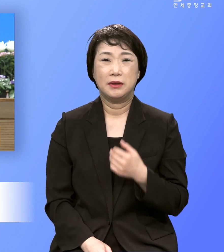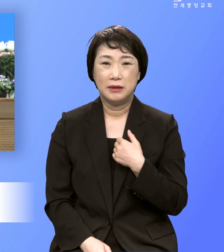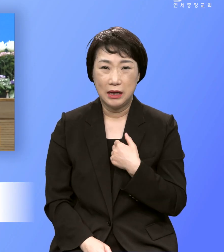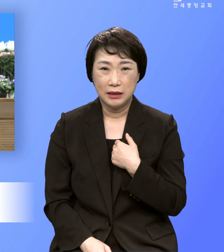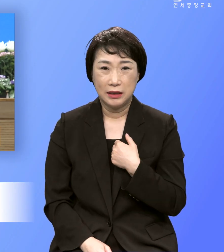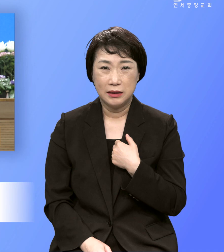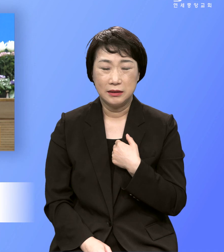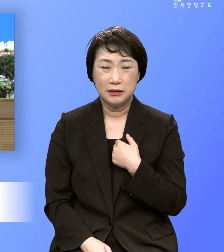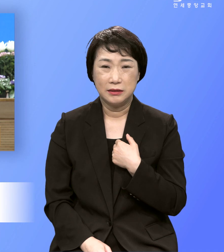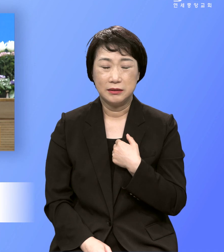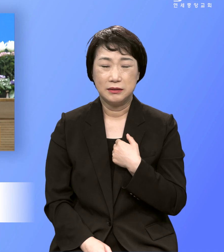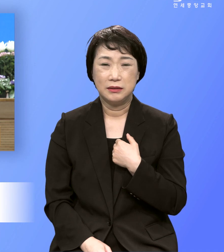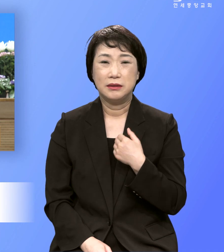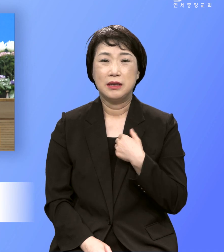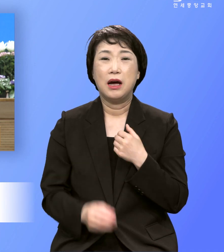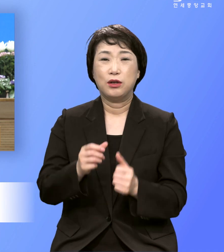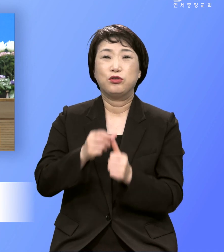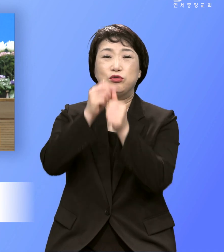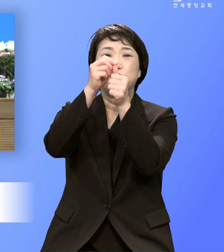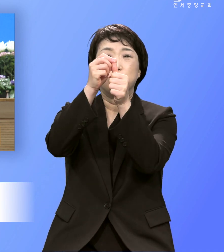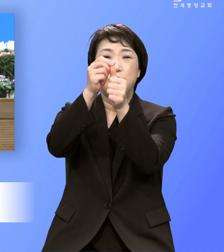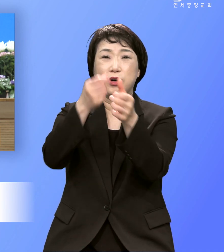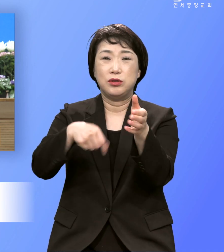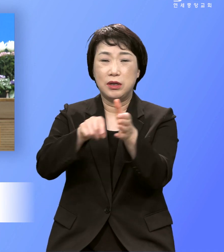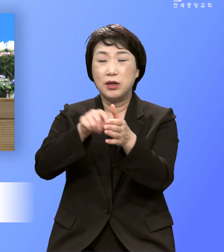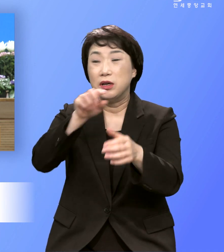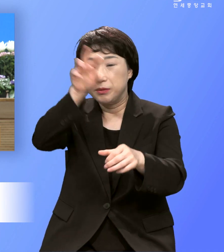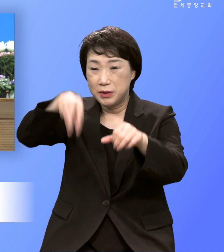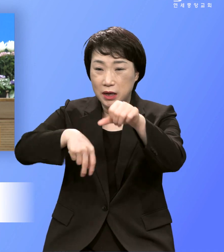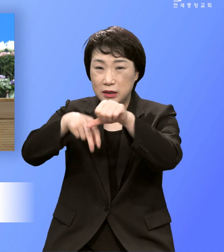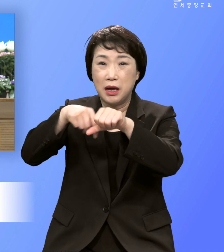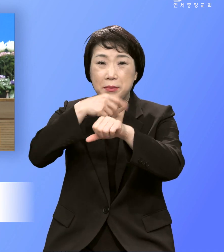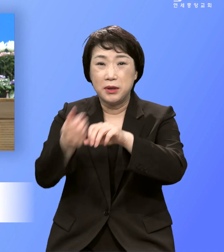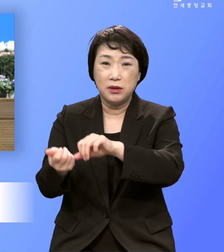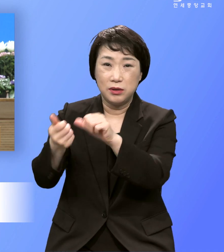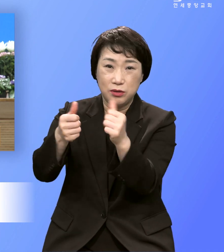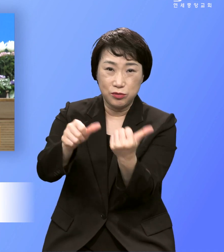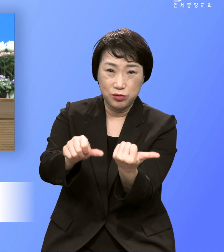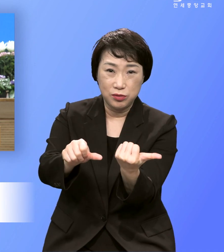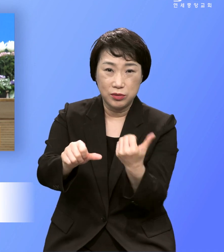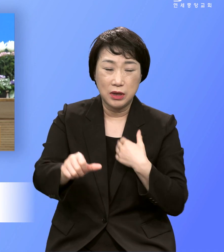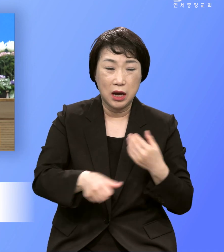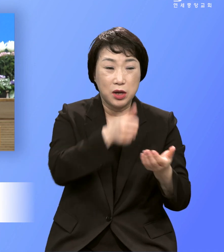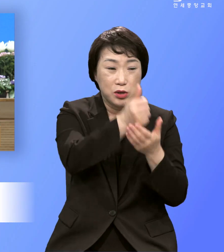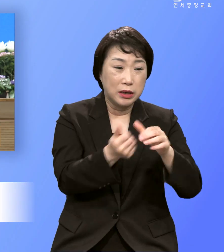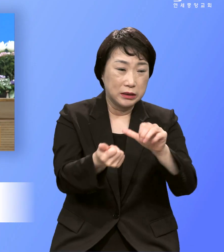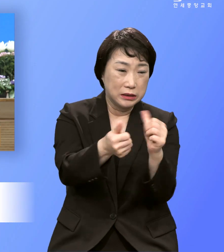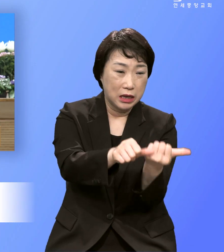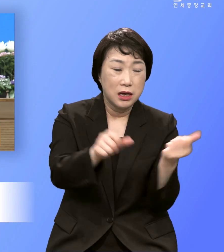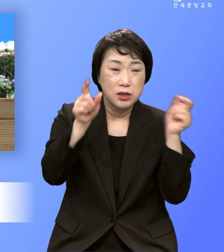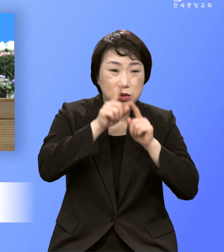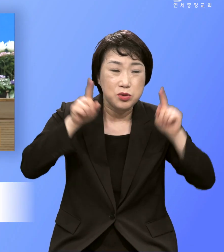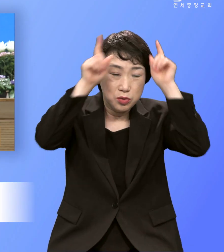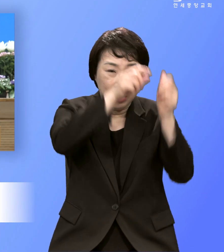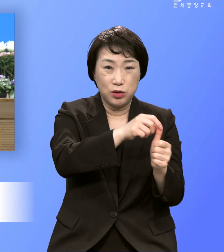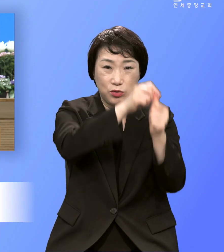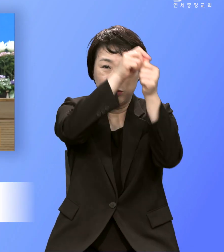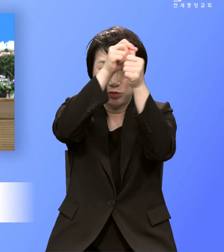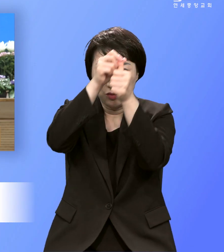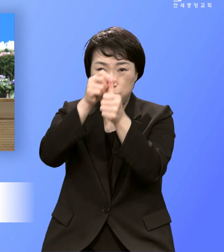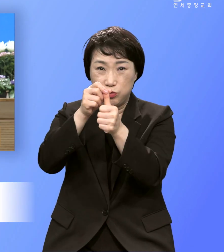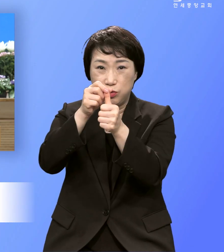나에게는 나를 위해서 십자가에 피 흘려 죽으시고 나를 죄와 사망과 지옥에서